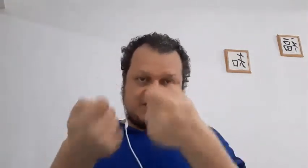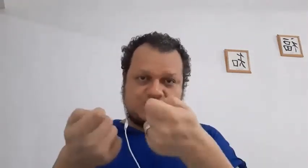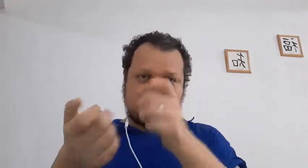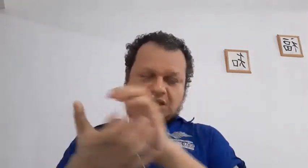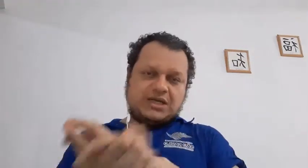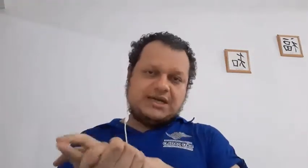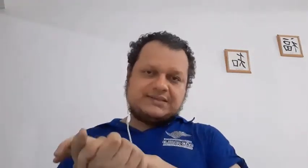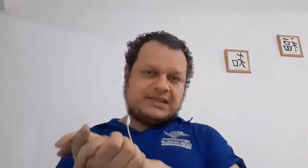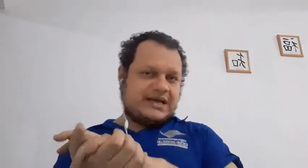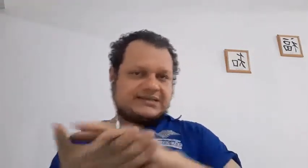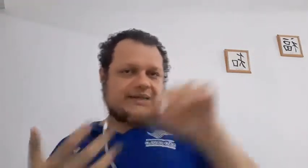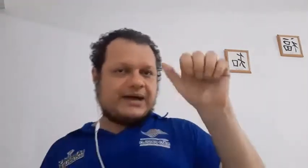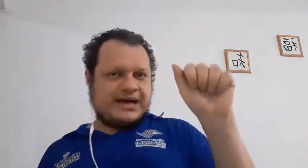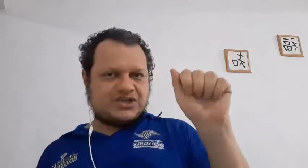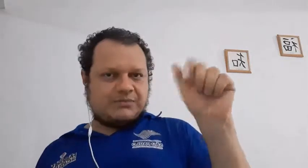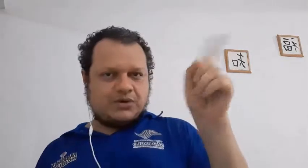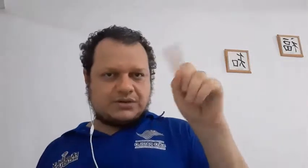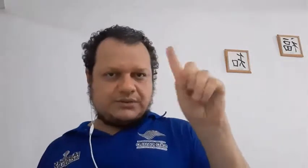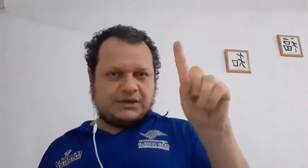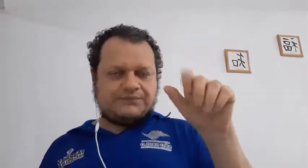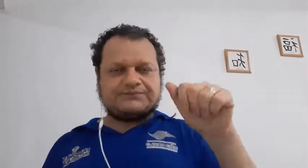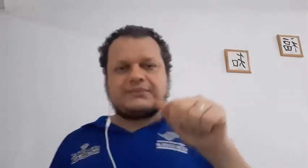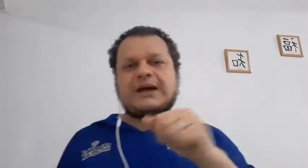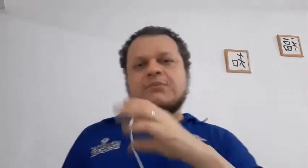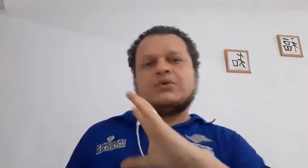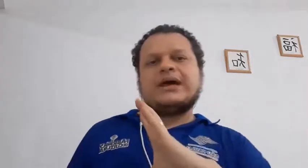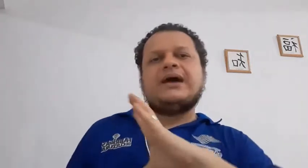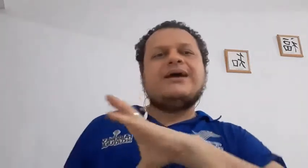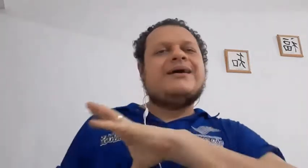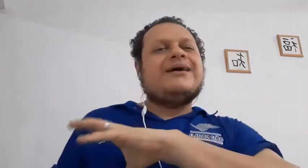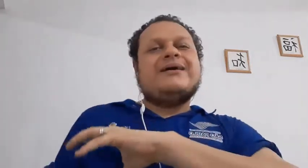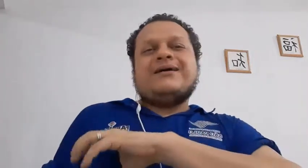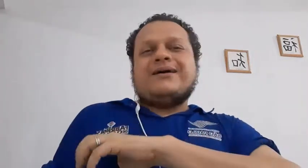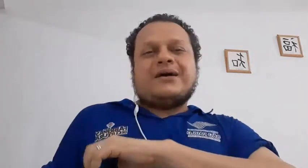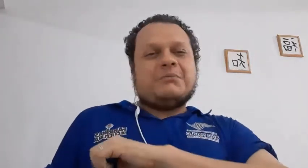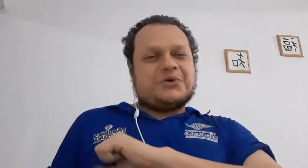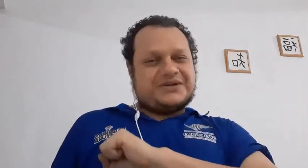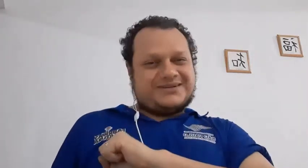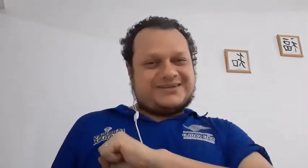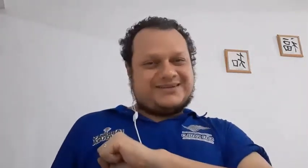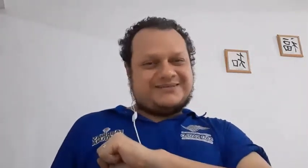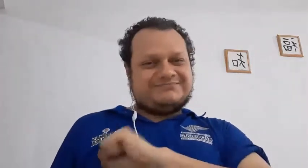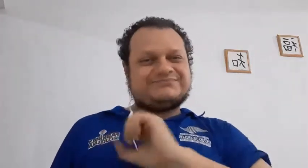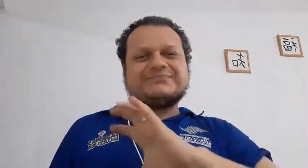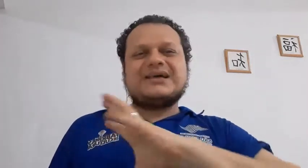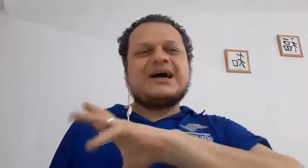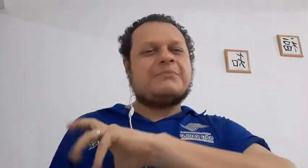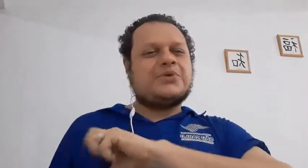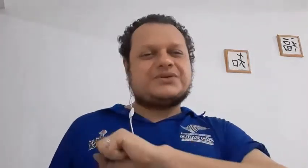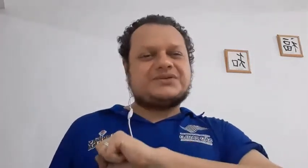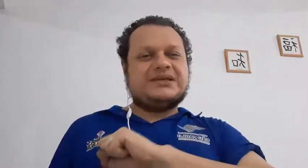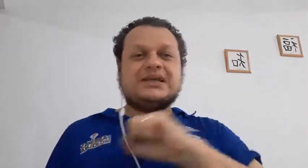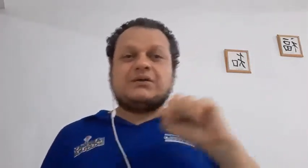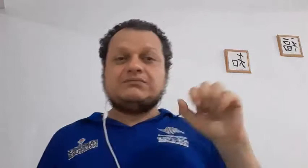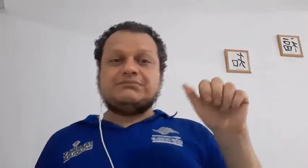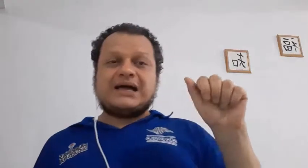de sinais. Então é A de amor? Não. Amor é amor. Amor. E não A